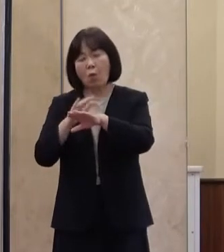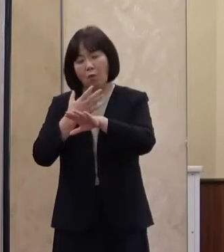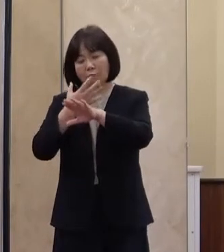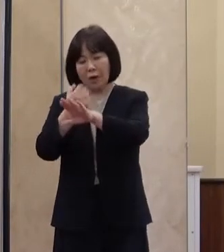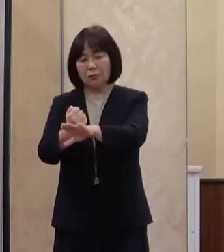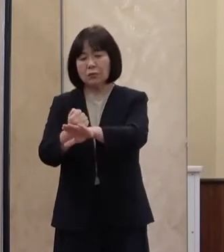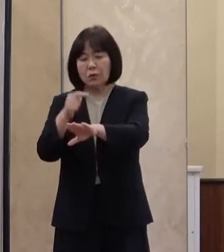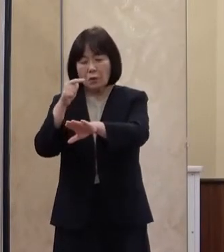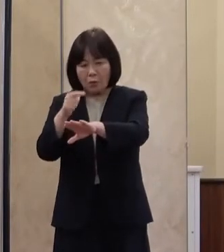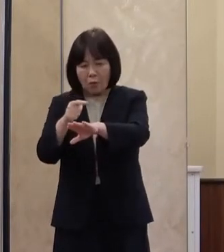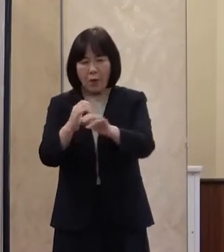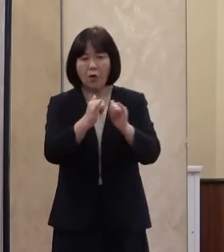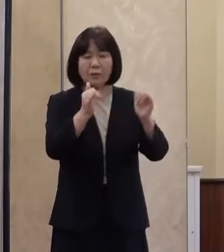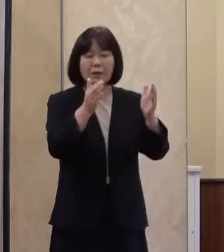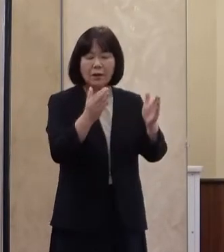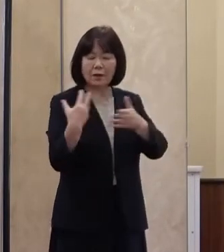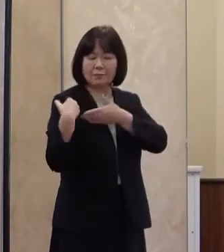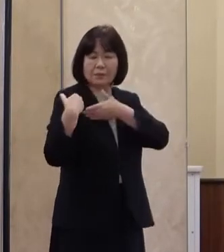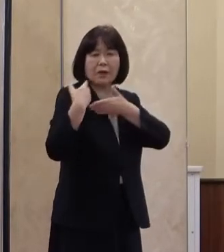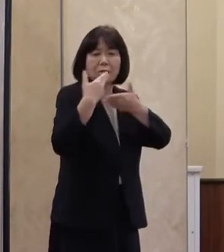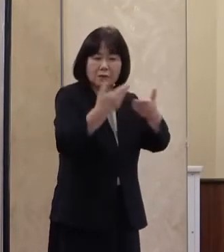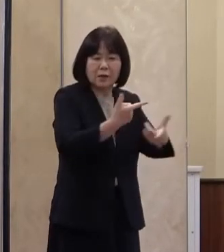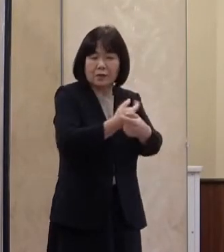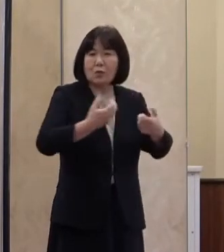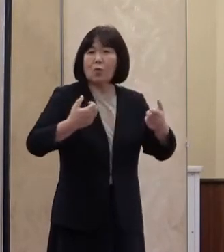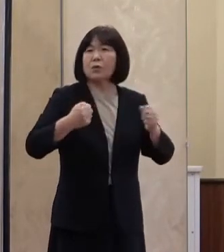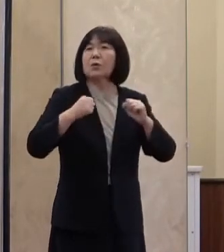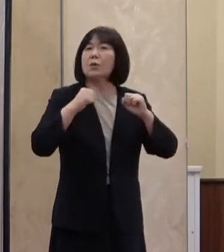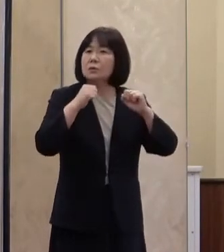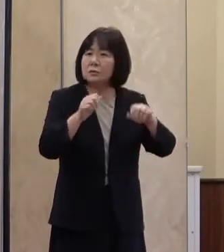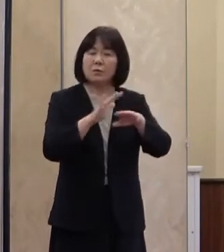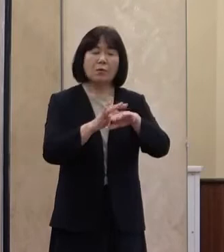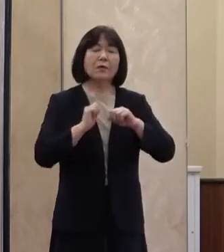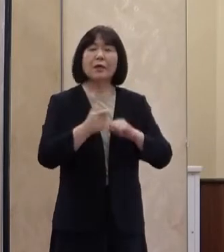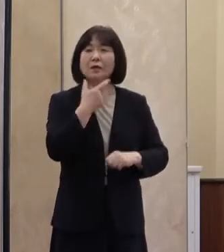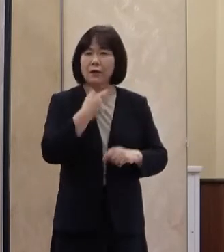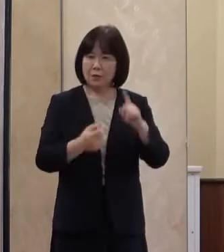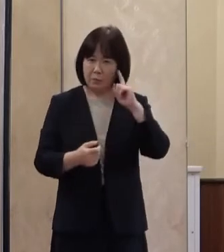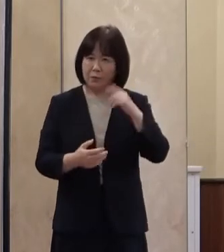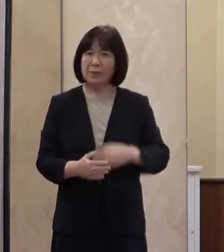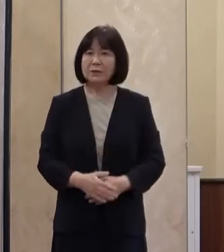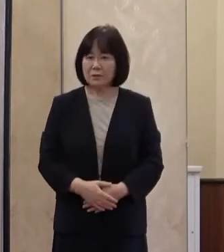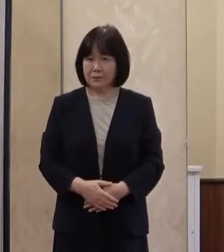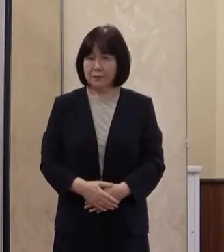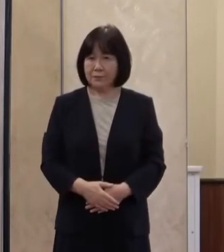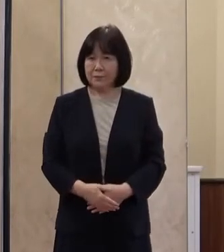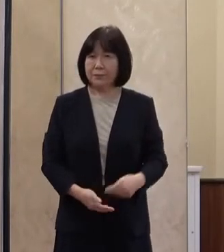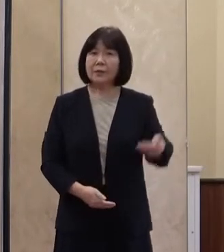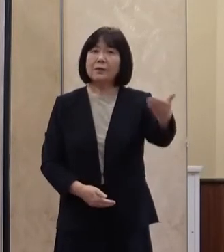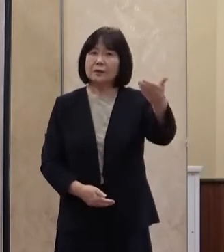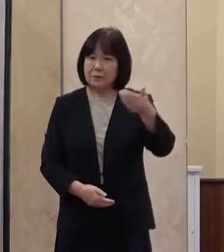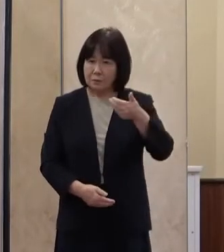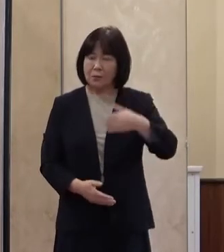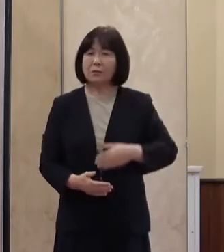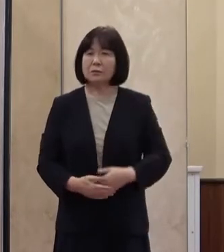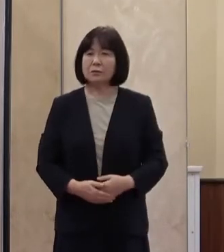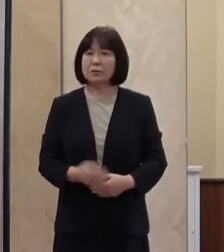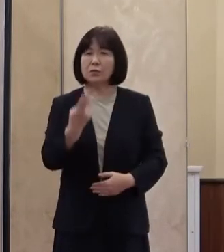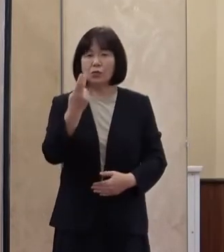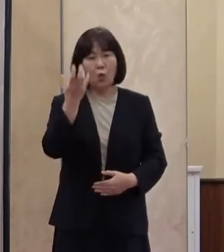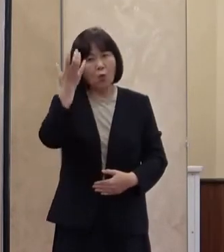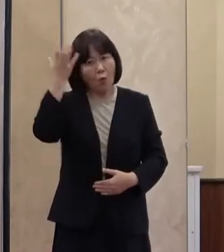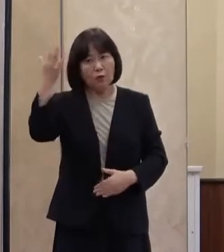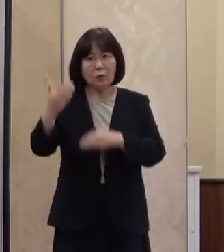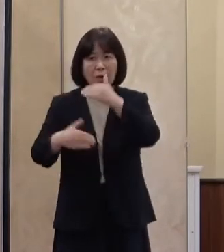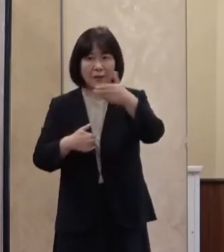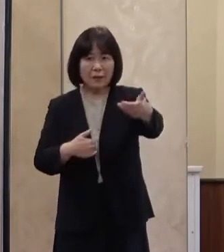を民間に共有、委託先に共有するということで、やっていってます。 すみません、それで都構想の話なんですけども、